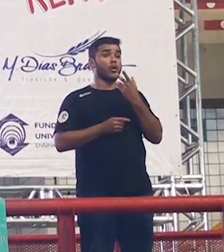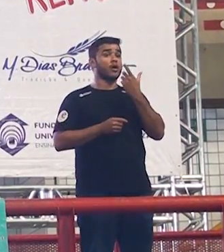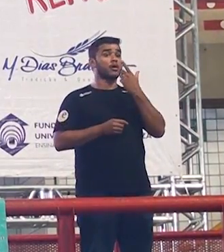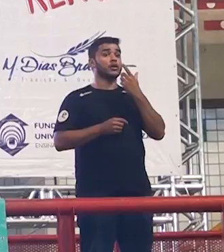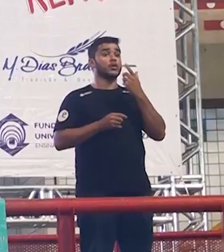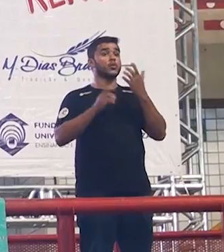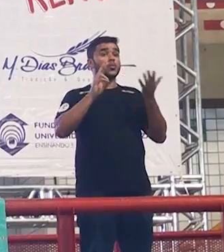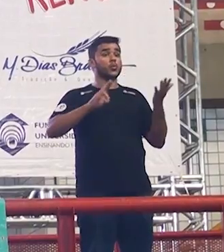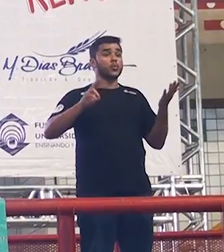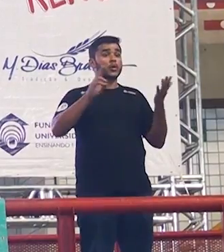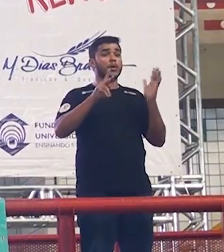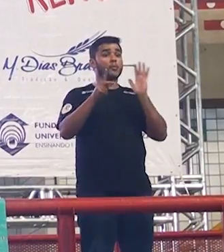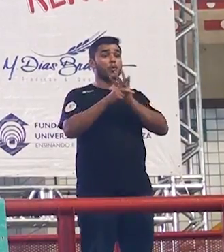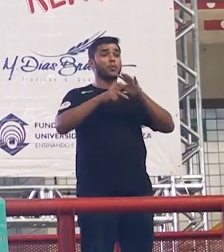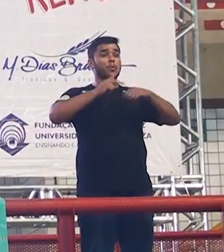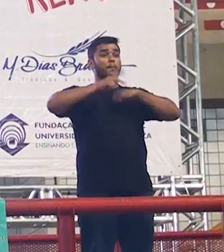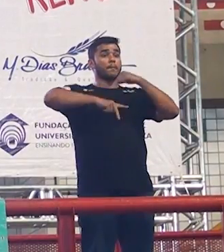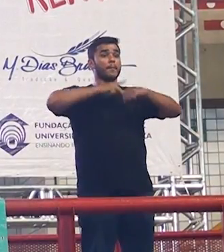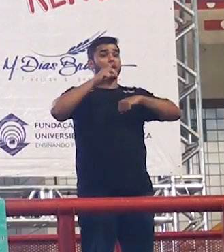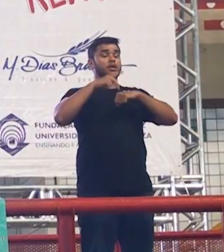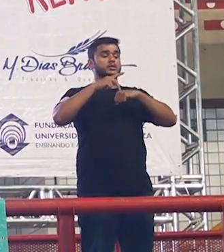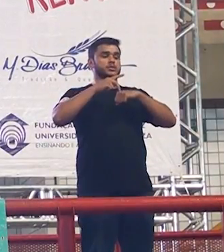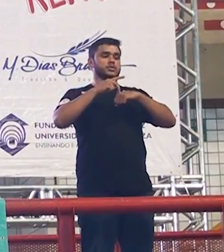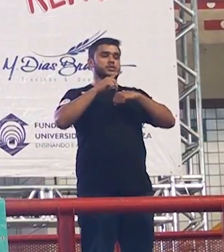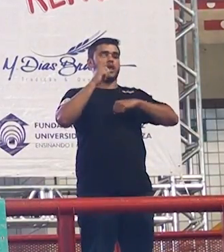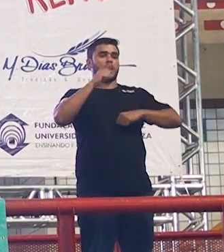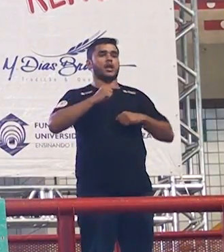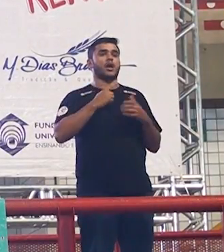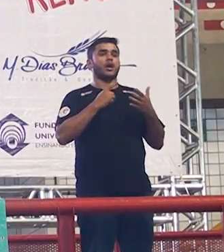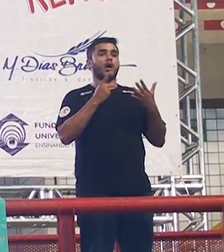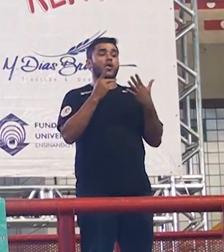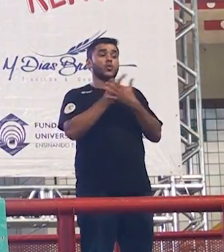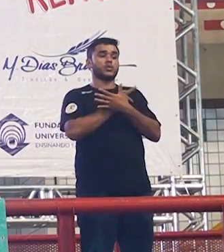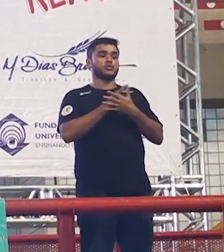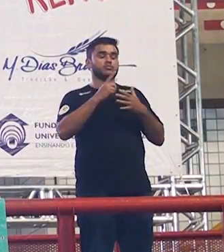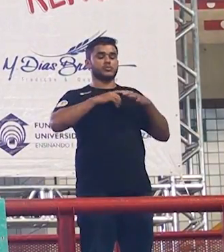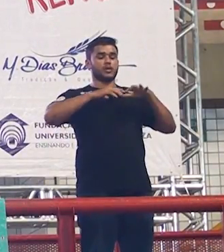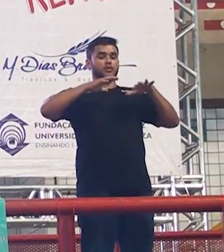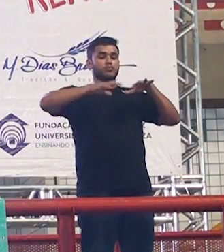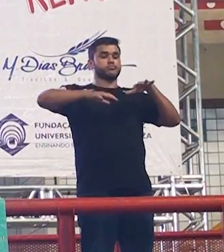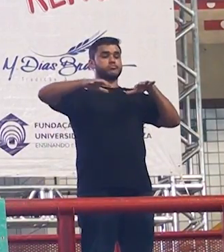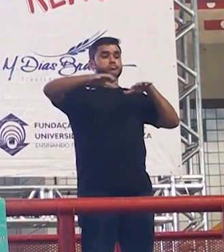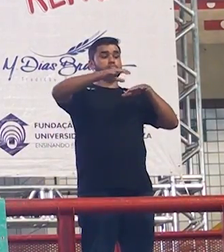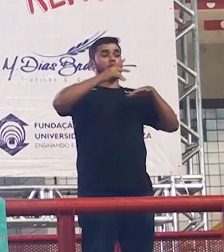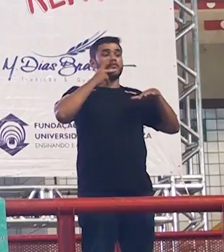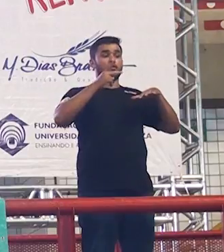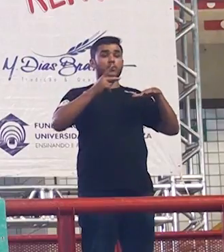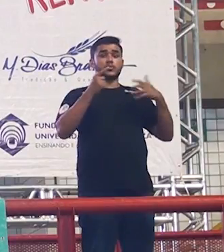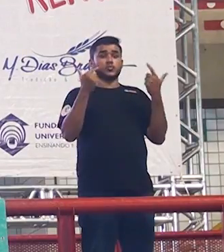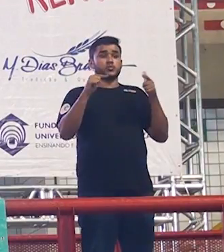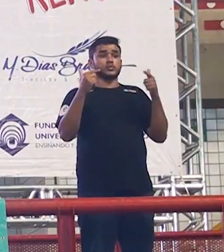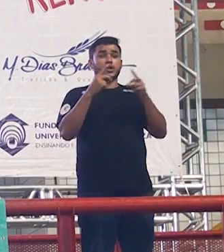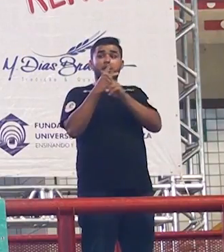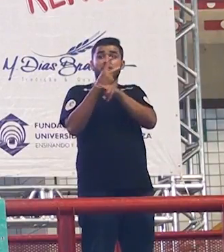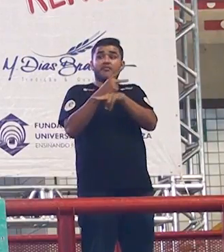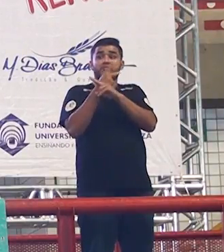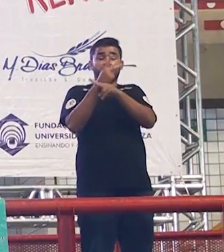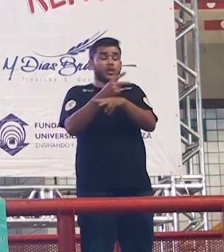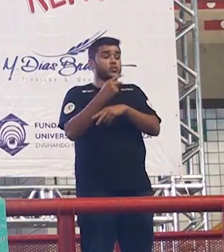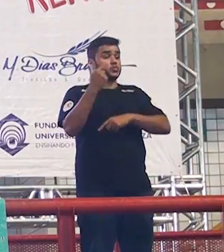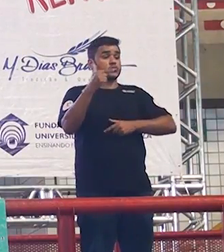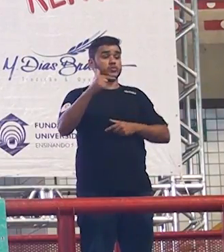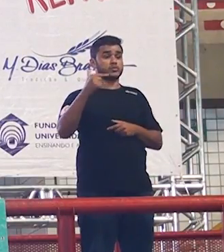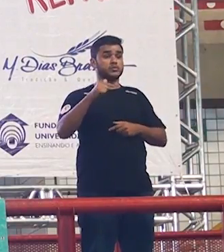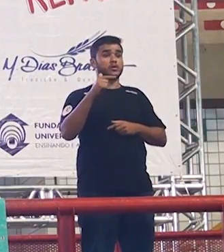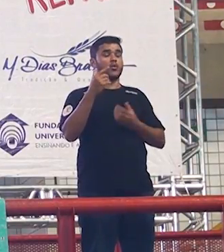usa urânio é país que tem limitação territorial. O país não tem vento o ano inteiro para